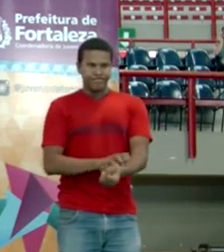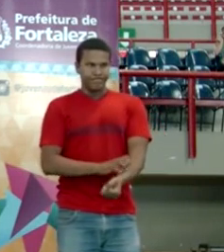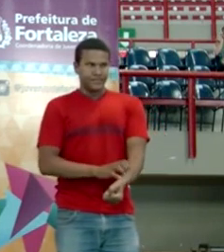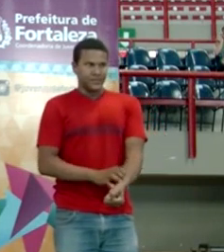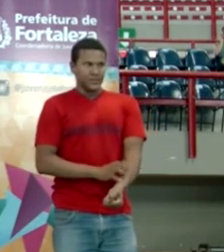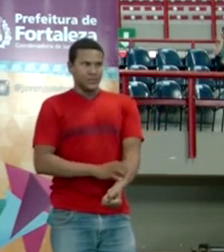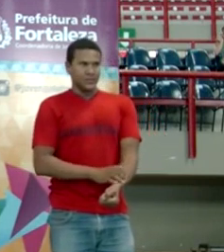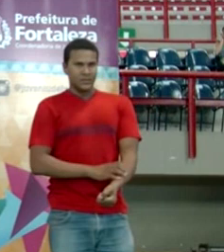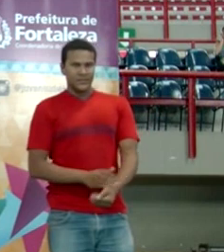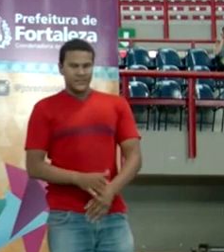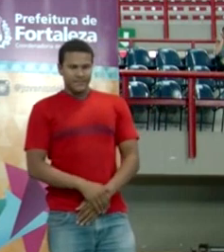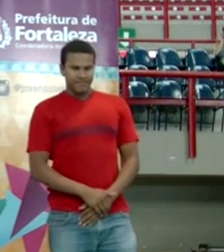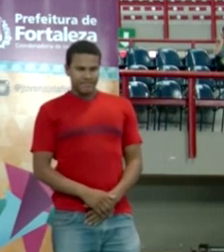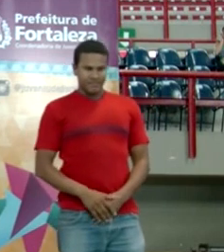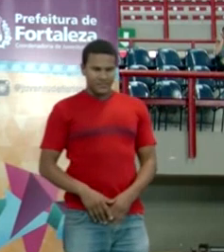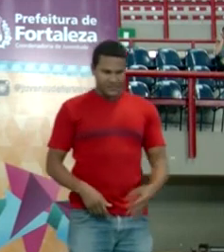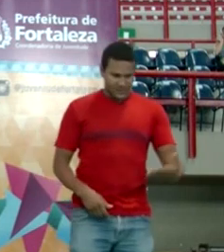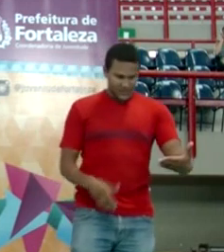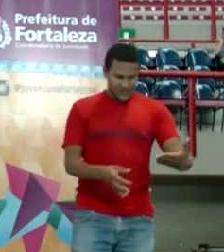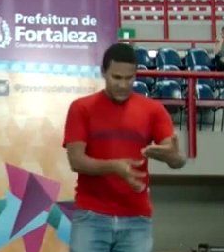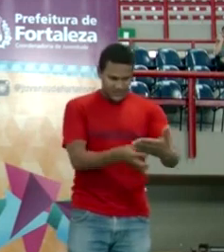você chega tipo a Beyoncé,